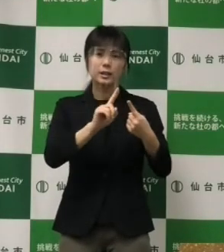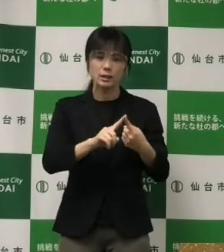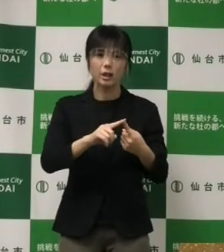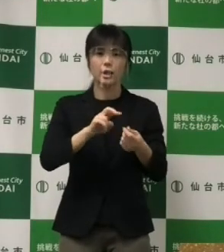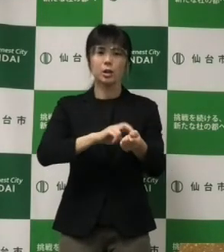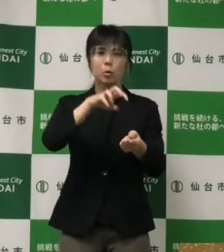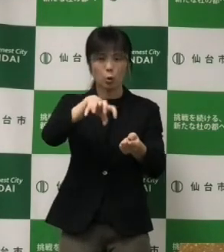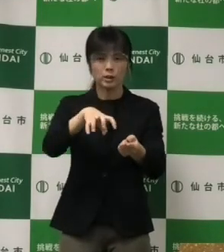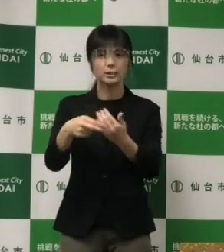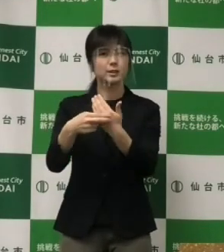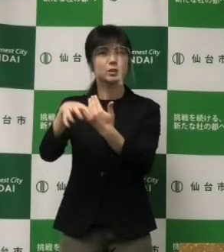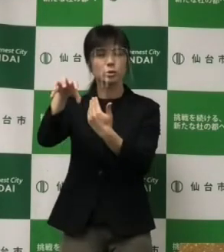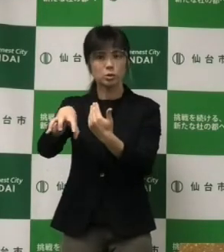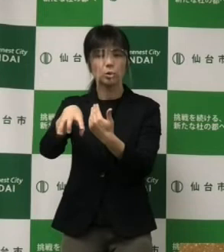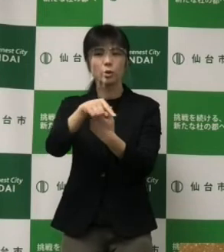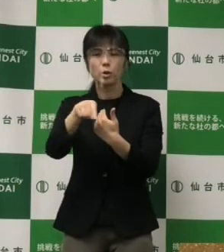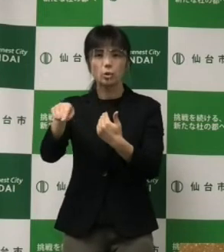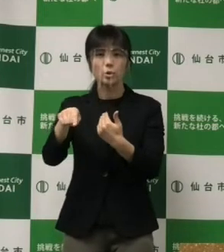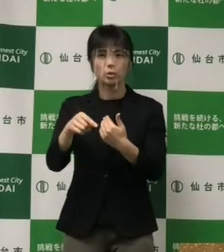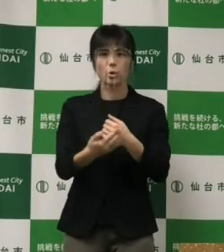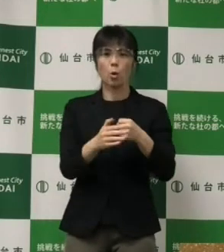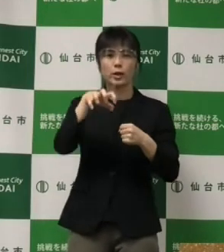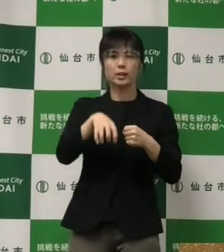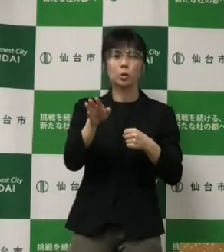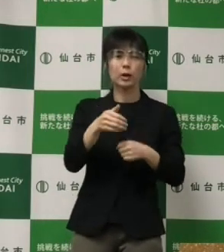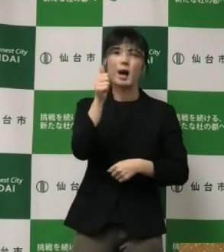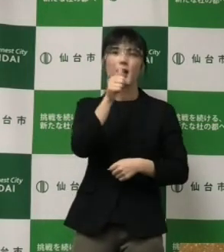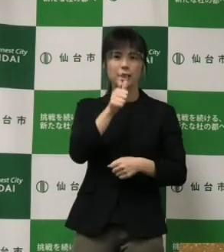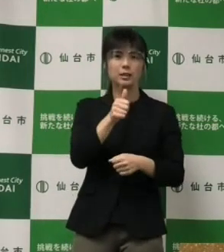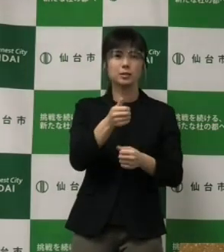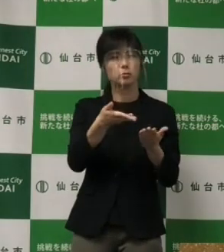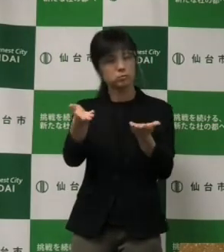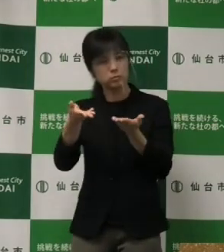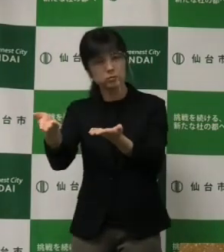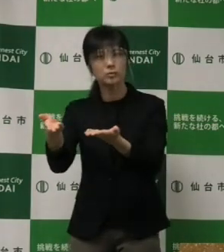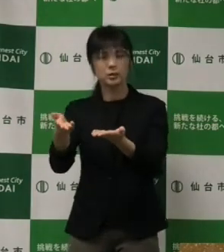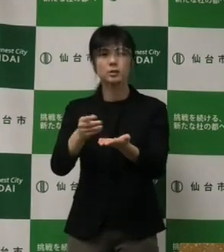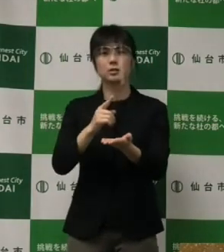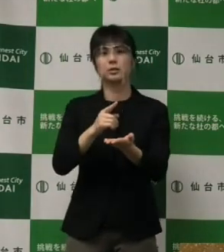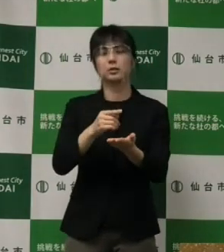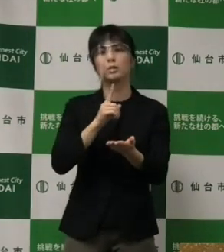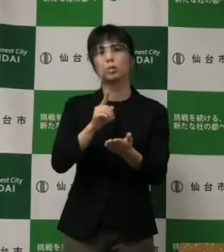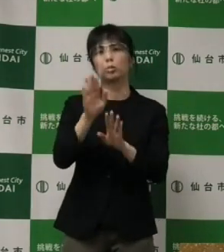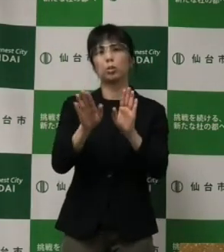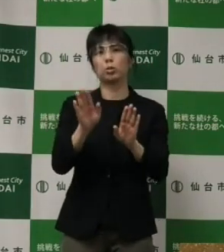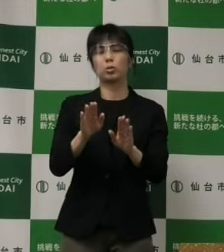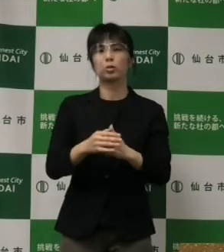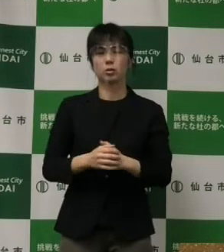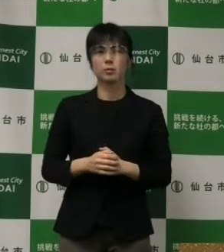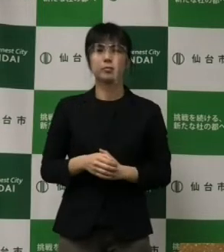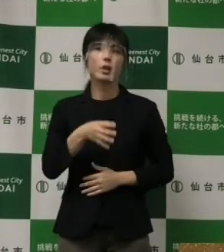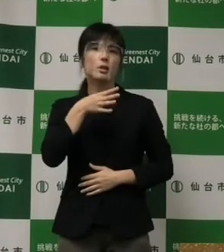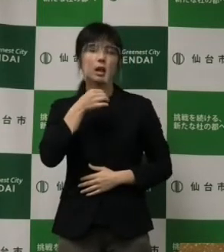ね、保健所の方から、まあ、ご案内させていただいているというような状況でございます。で、年